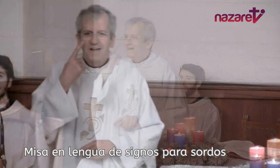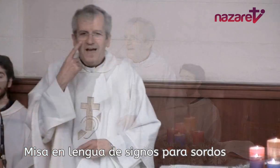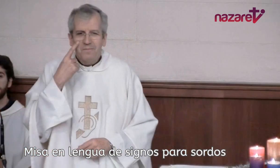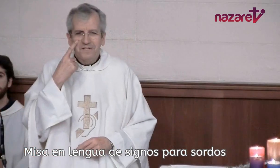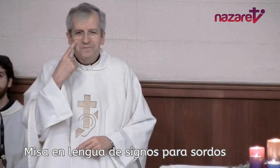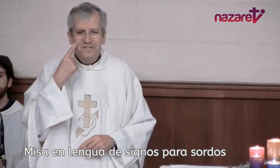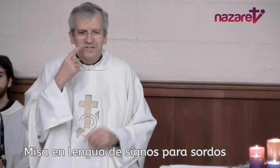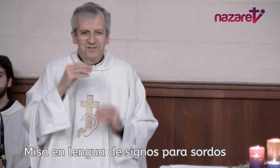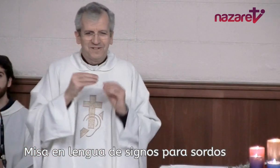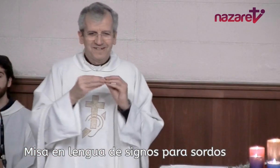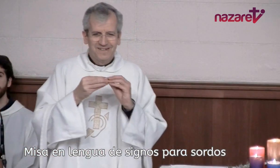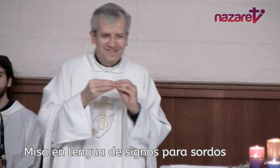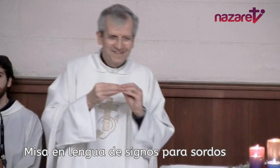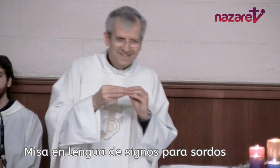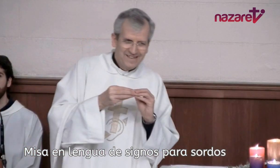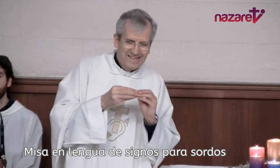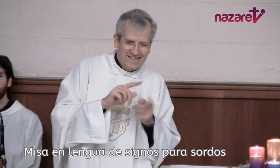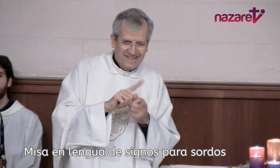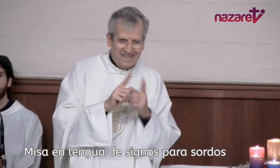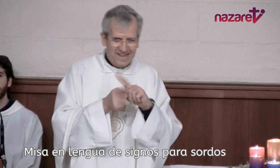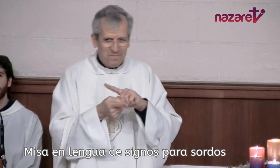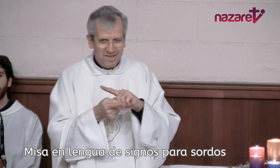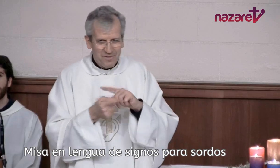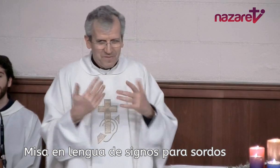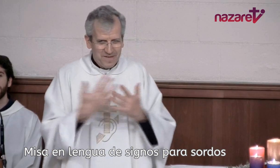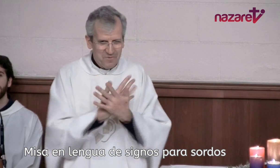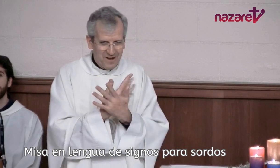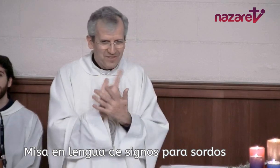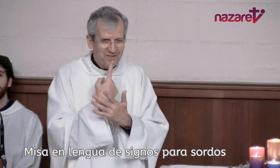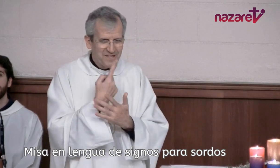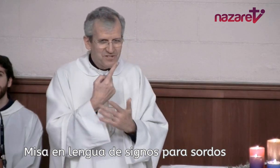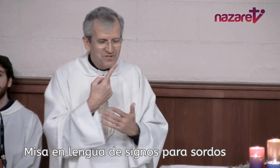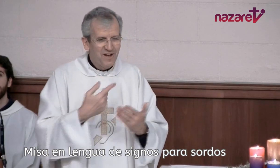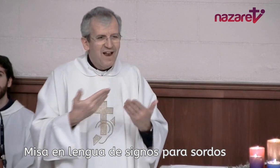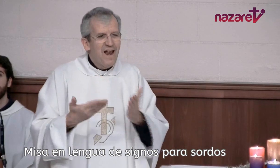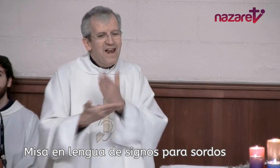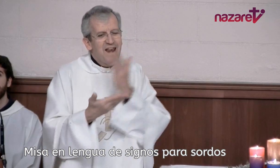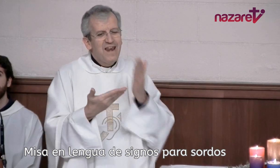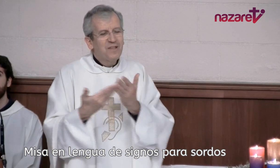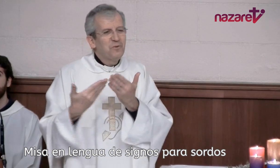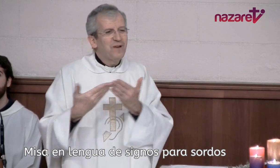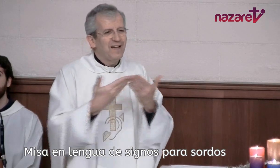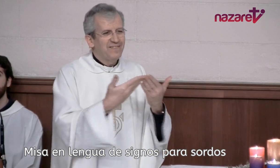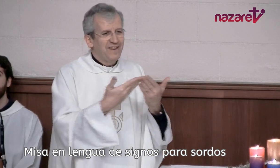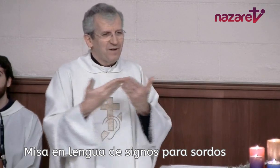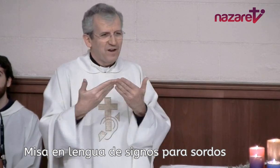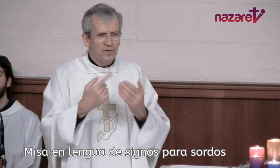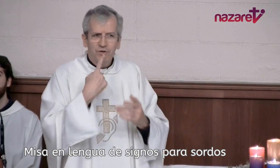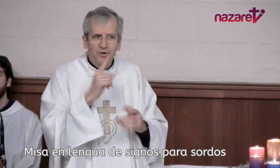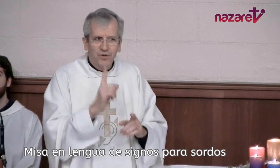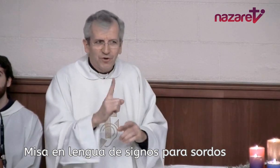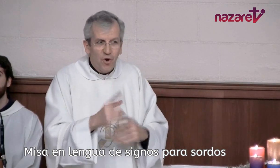Habéis visto que he cambiado, me he equivocado y he dicho, lectura del Evangelio. No, no, no.